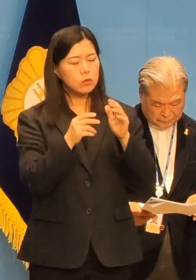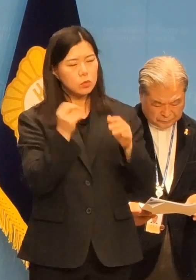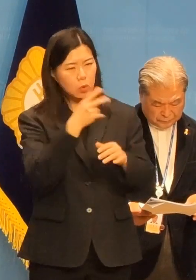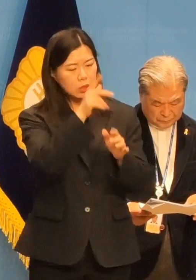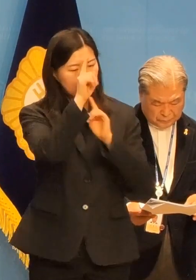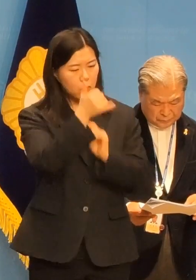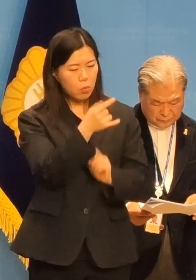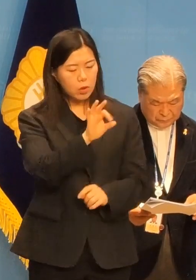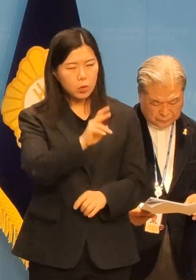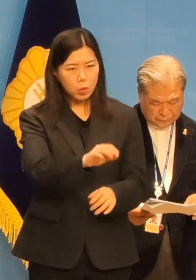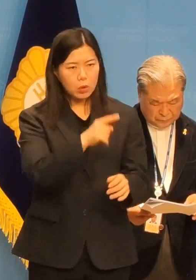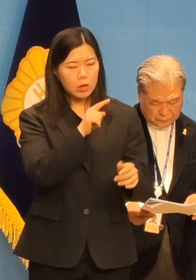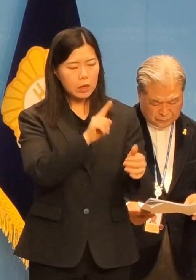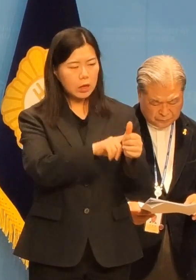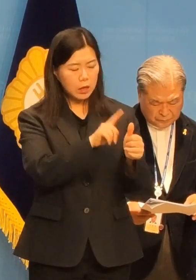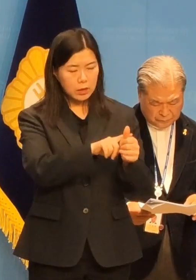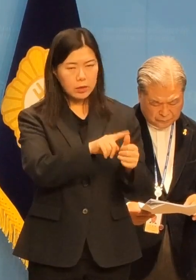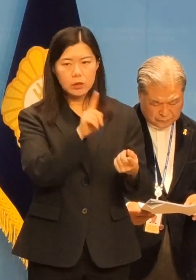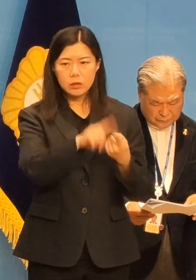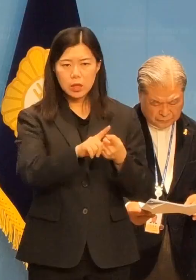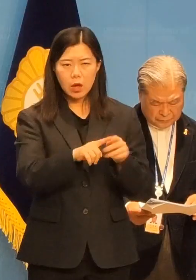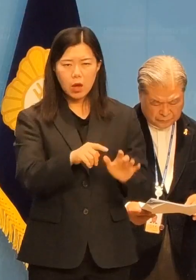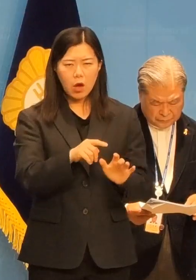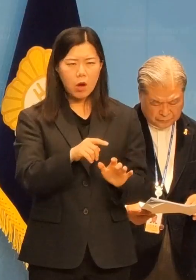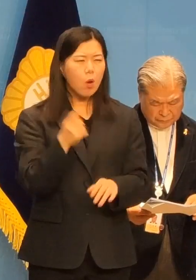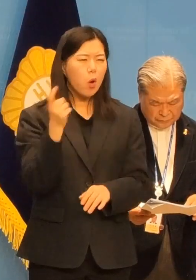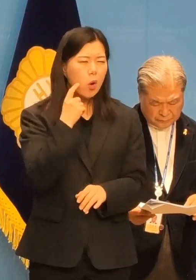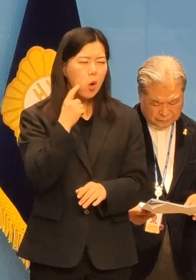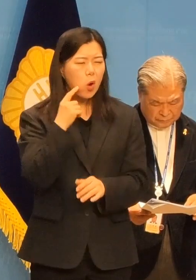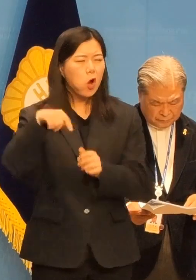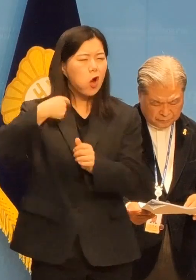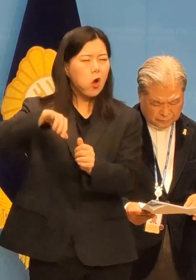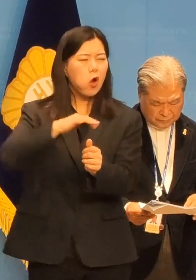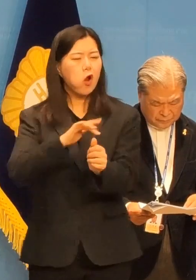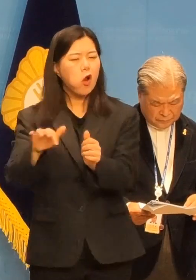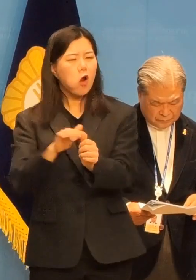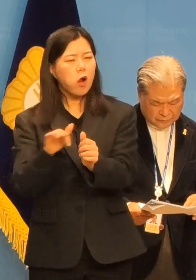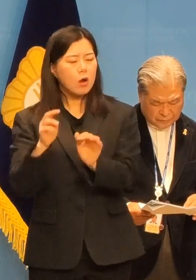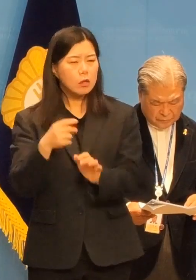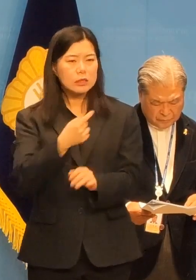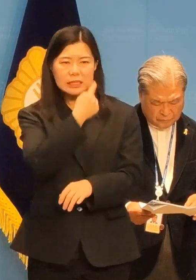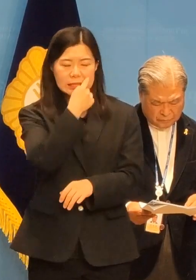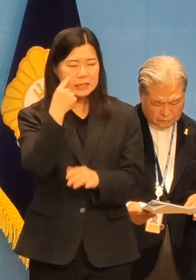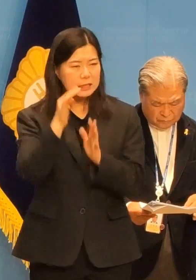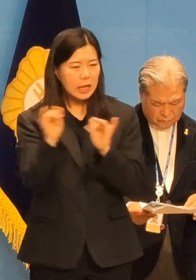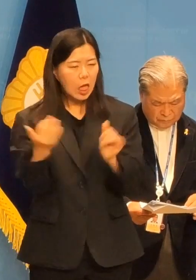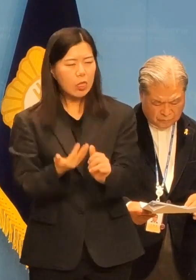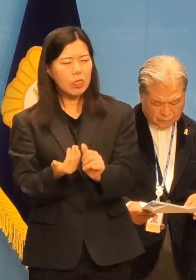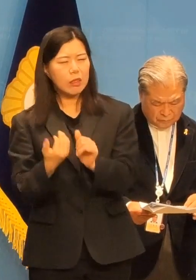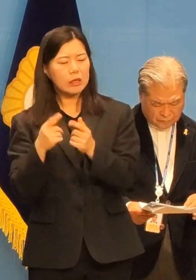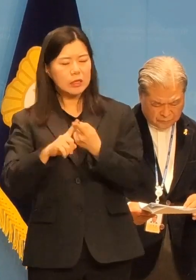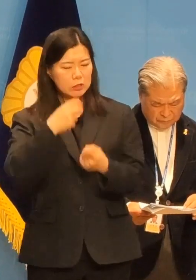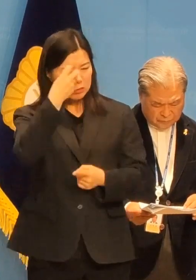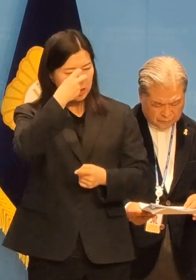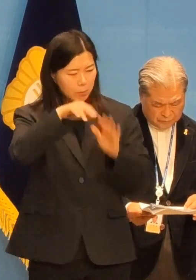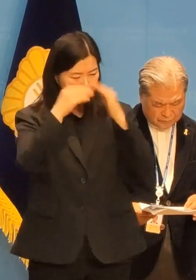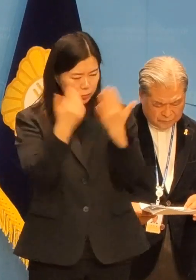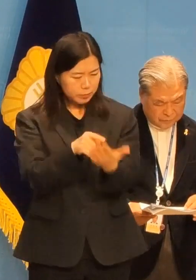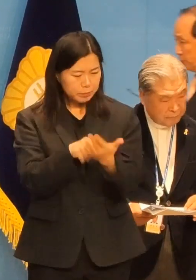대한 모해 위중교사, 증인 매수 등의 혐의가 수사로 드러나고